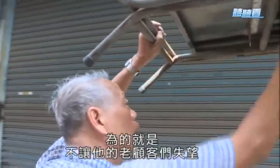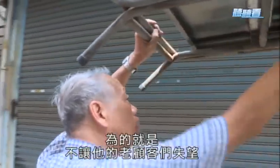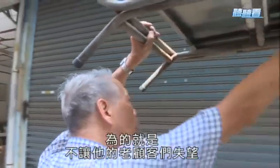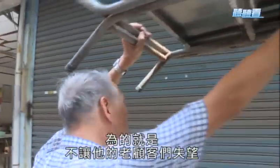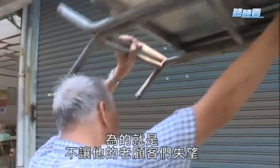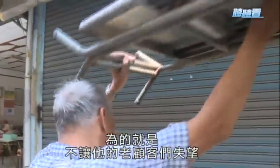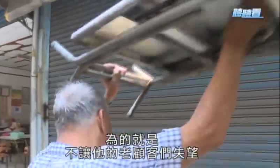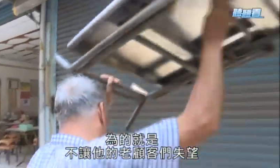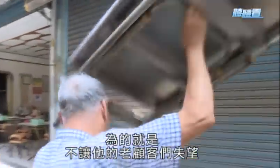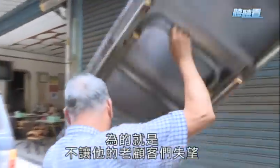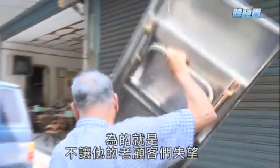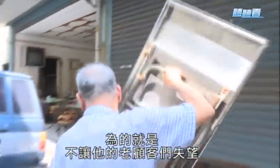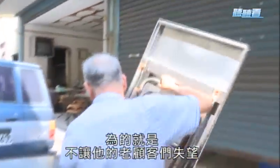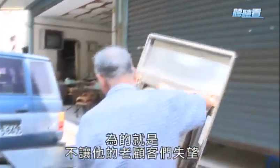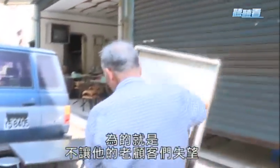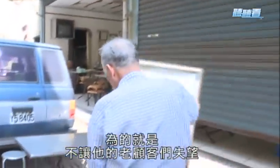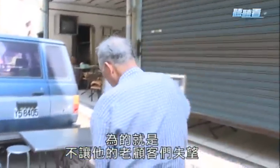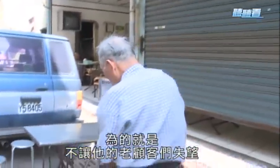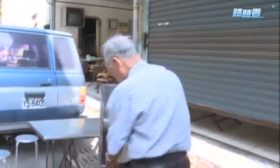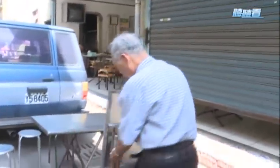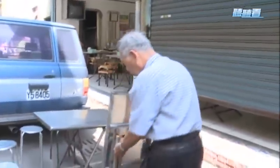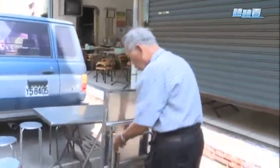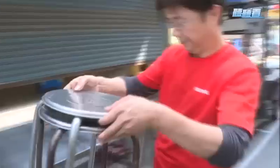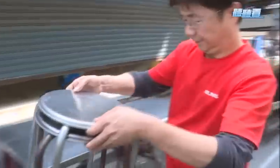就是不让他的老顾客们失望呢。